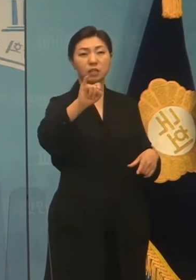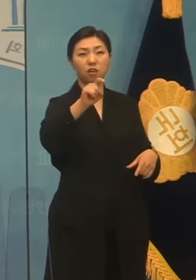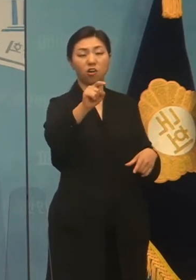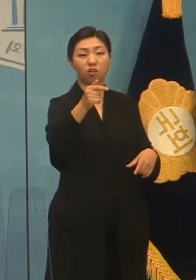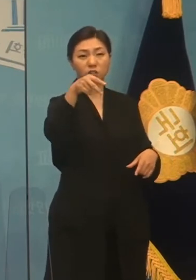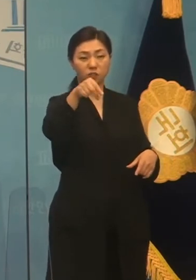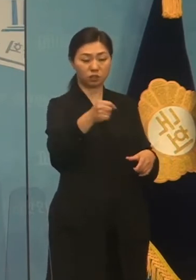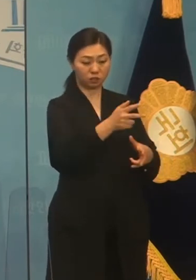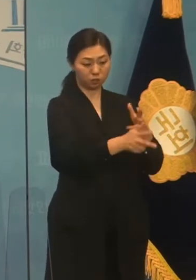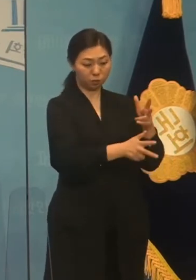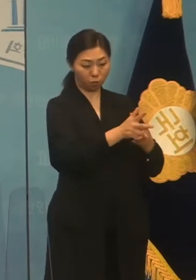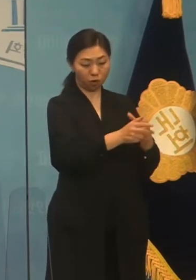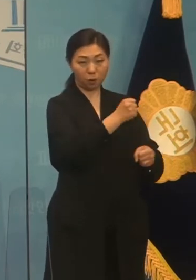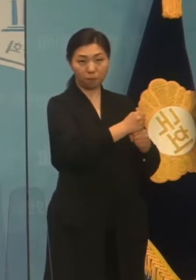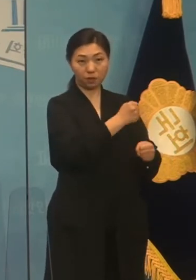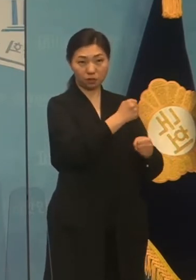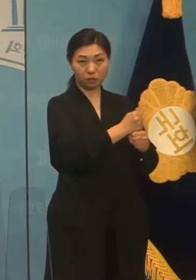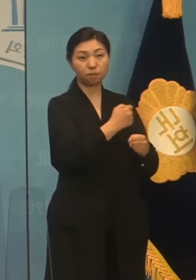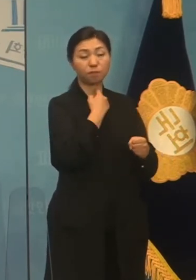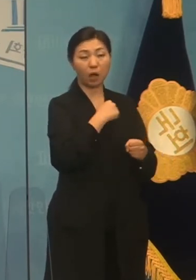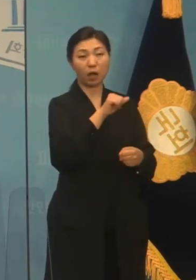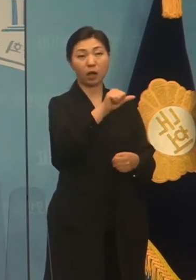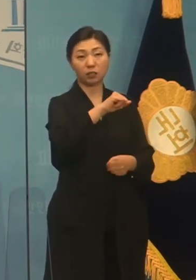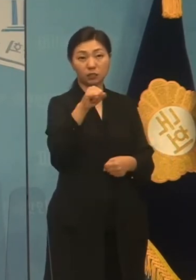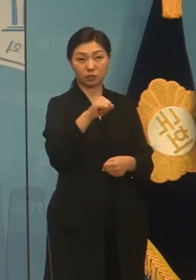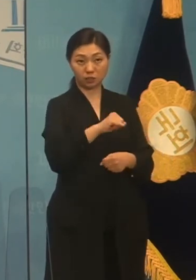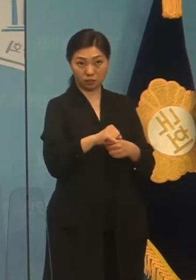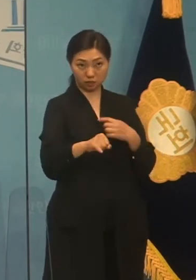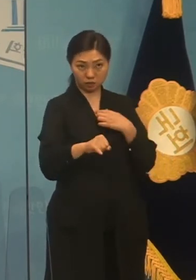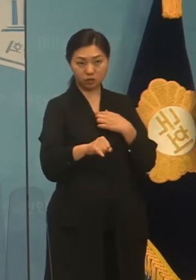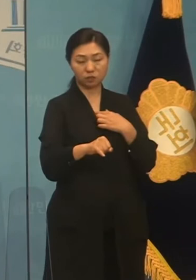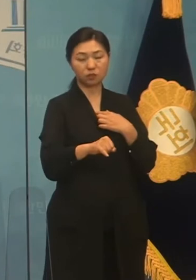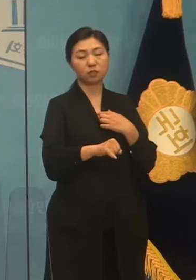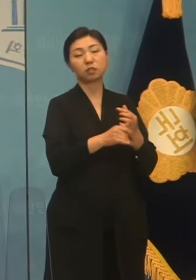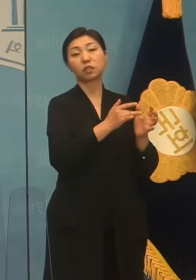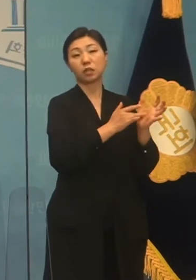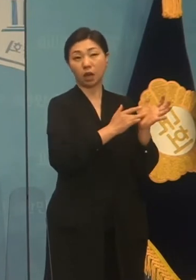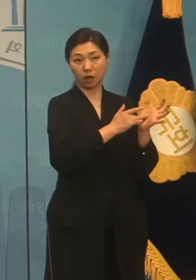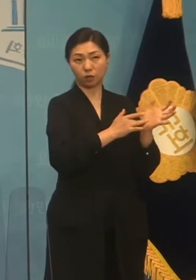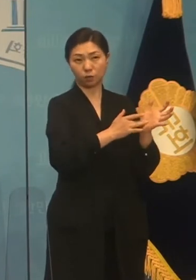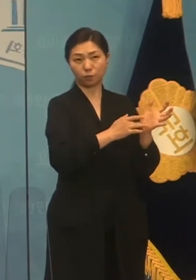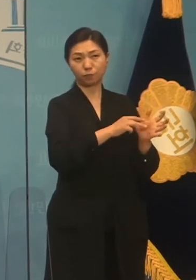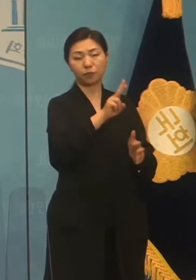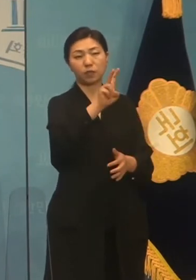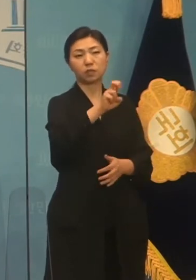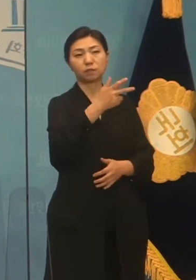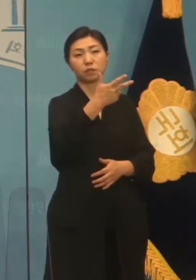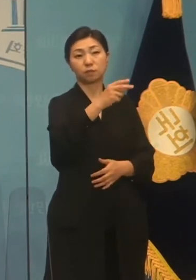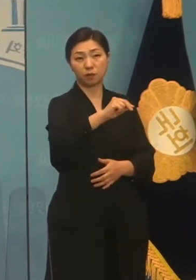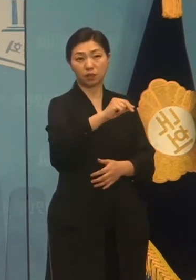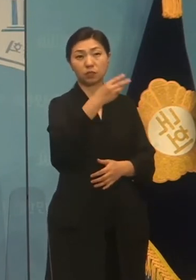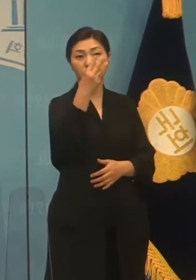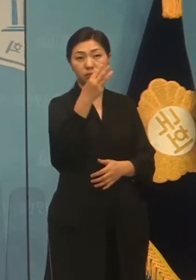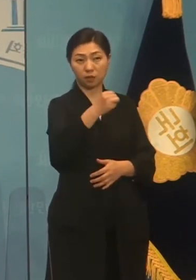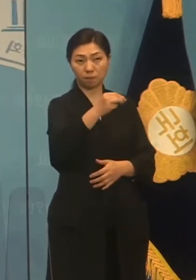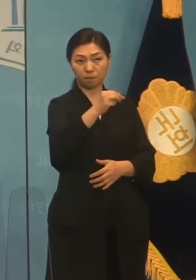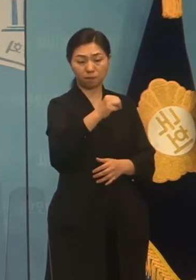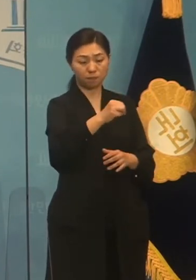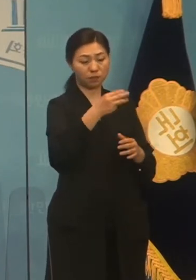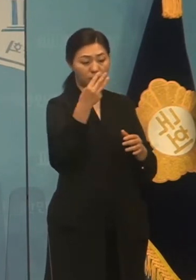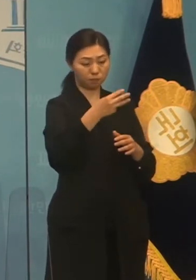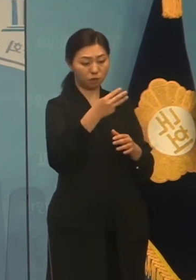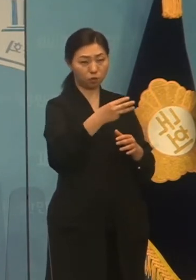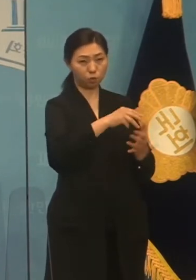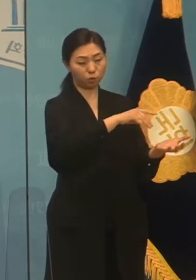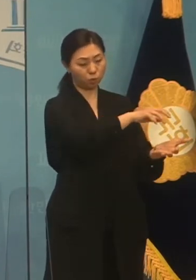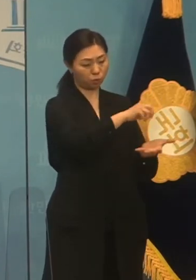백신도 오는 14일부터 723만 회분이 순차적으로 안정적으로